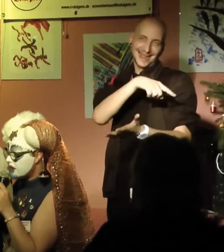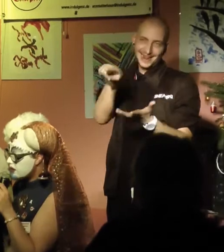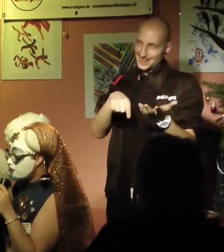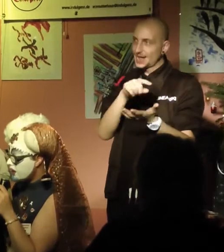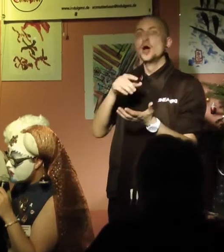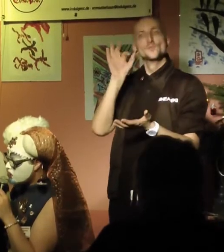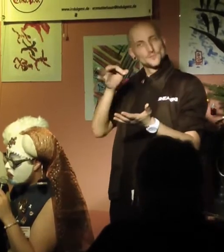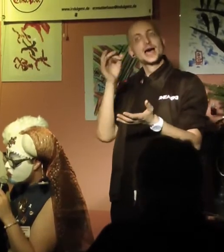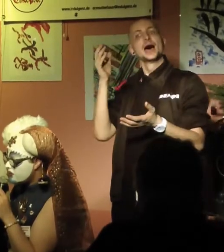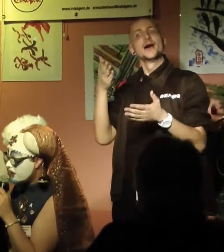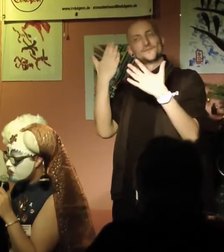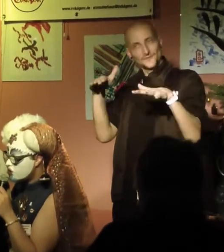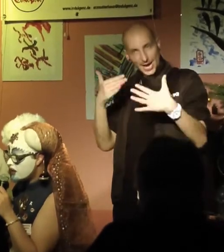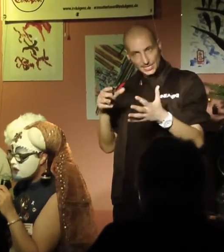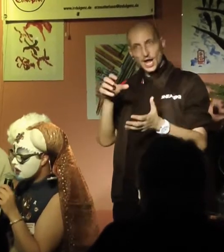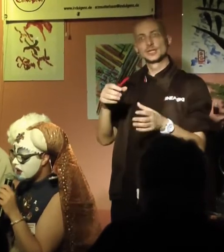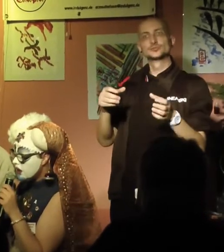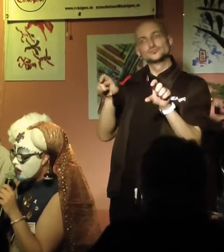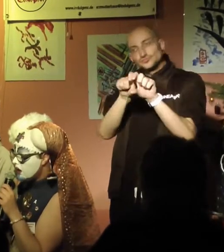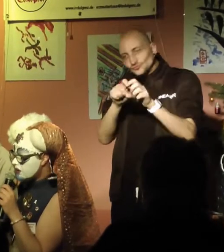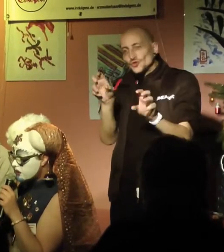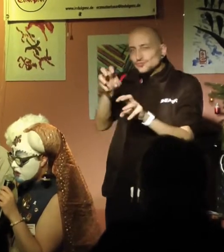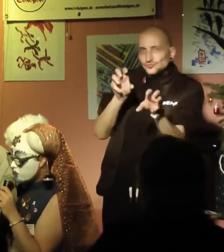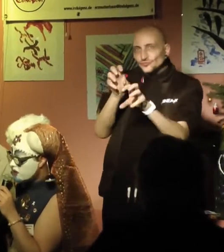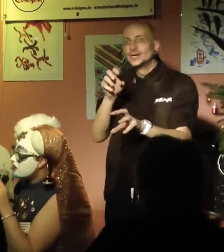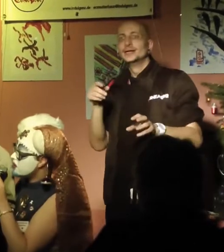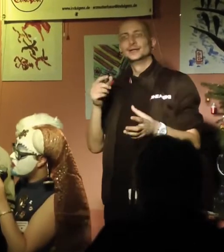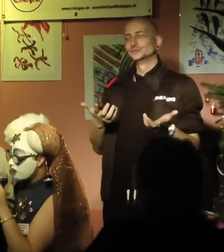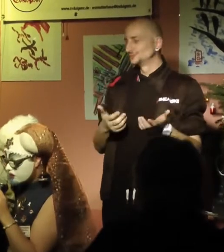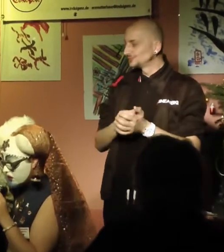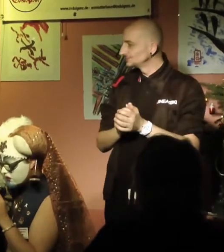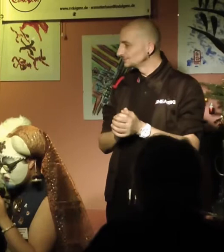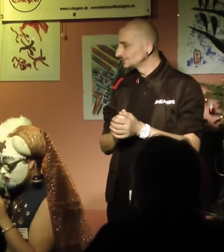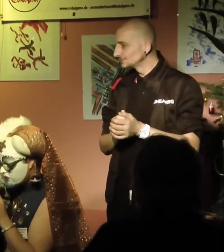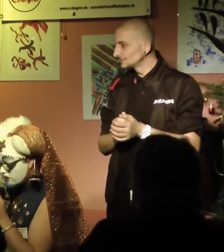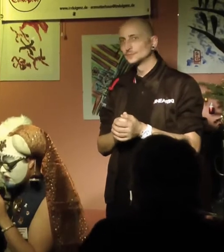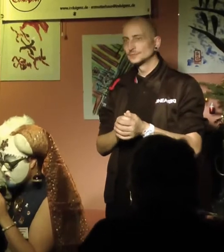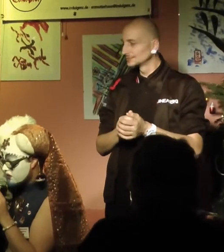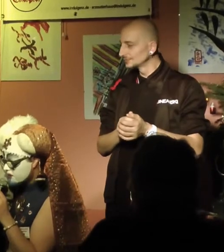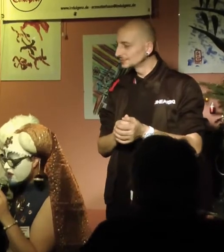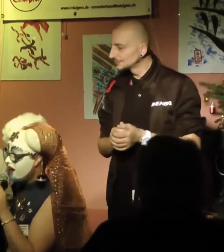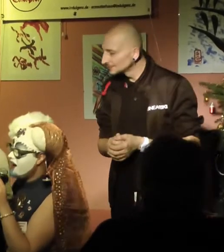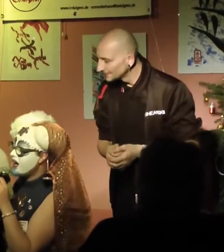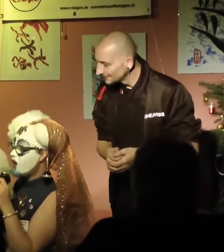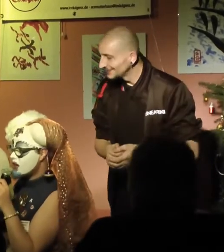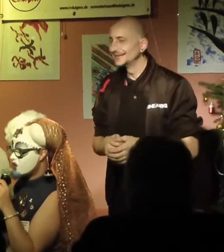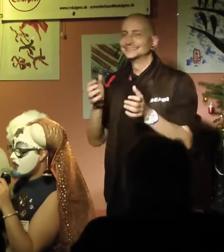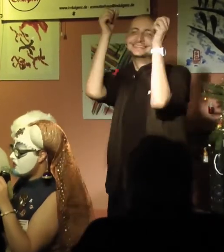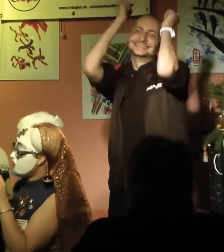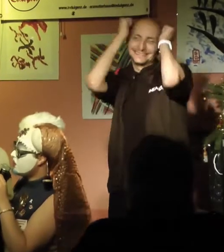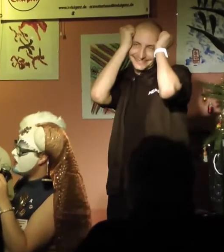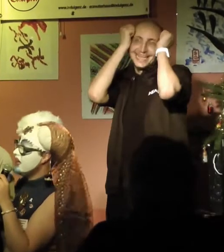für Weihnachtsgebäck oder auch für den Weihnachtsstern als Untersetzer. Was sagst du denn, Steffen? Was ist denn los? Ah, auch